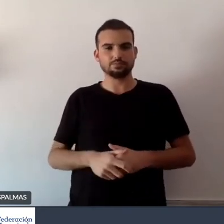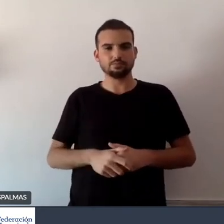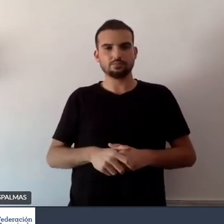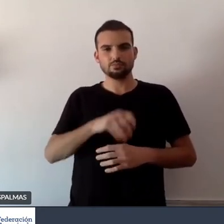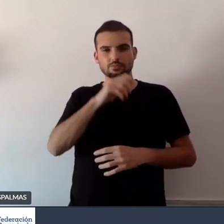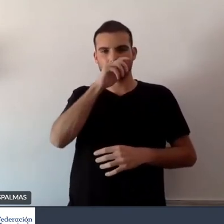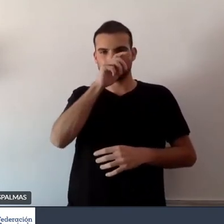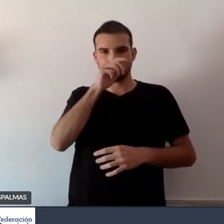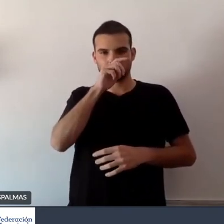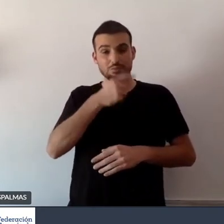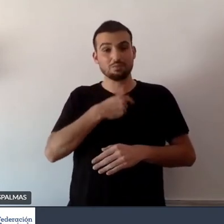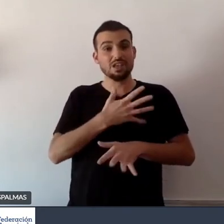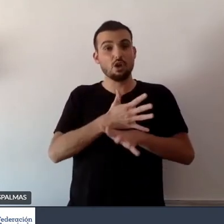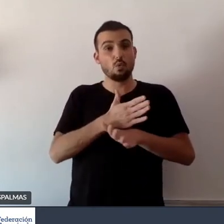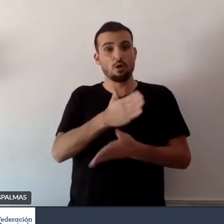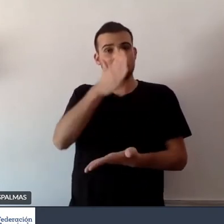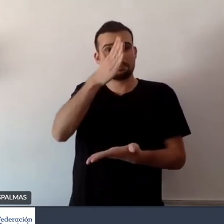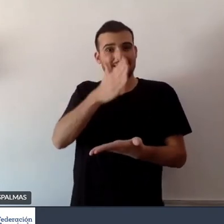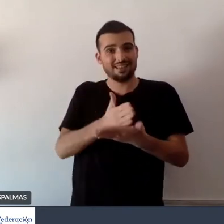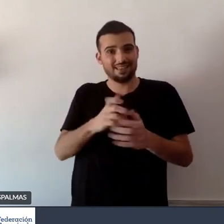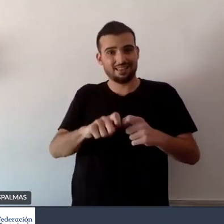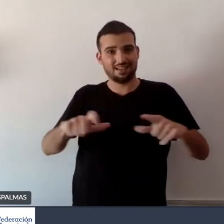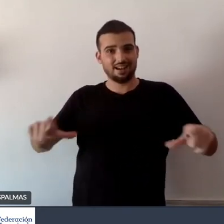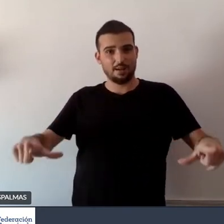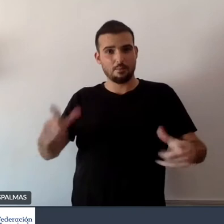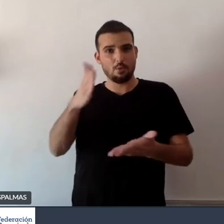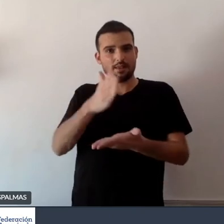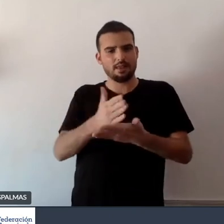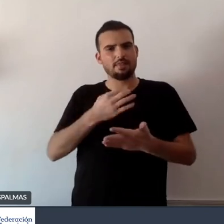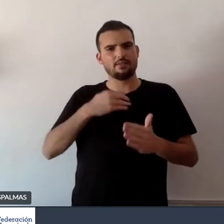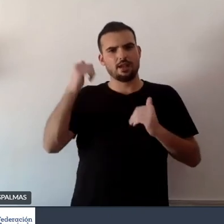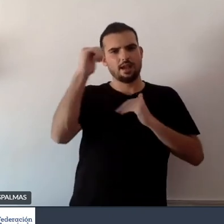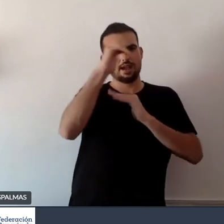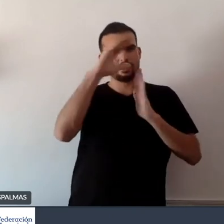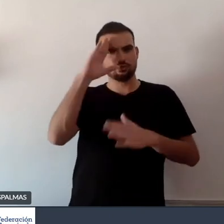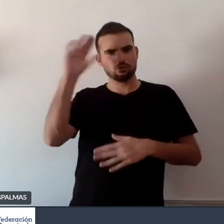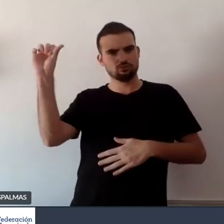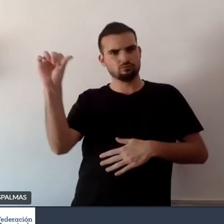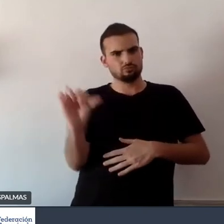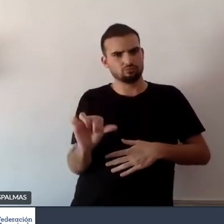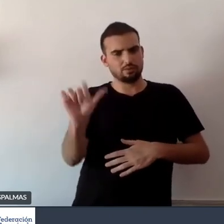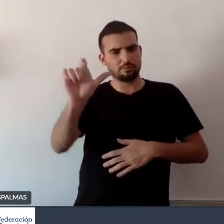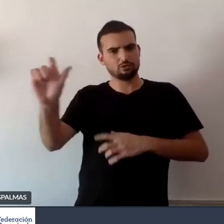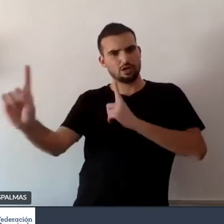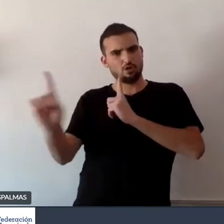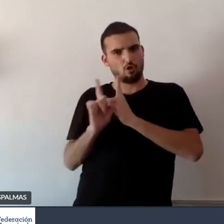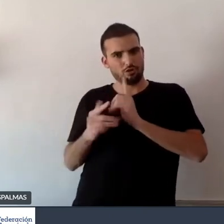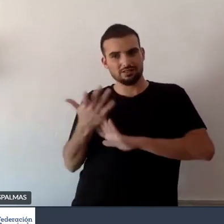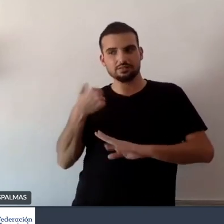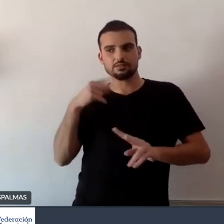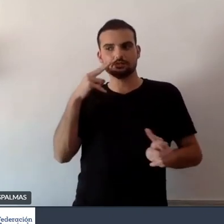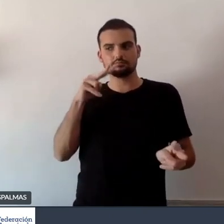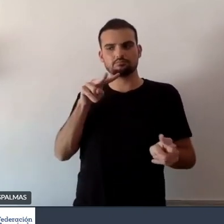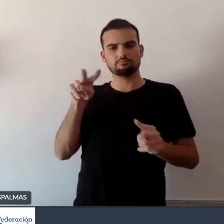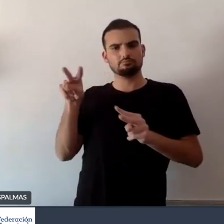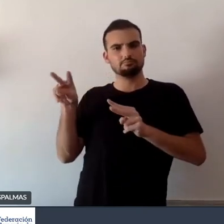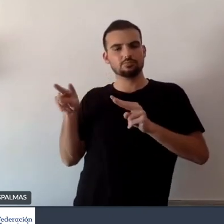medio campo deberemos de prestar atención a nuestro spacing. El spacing,